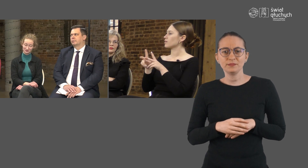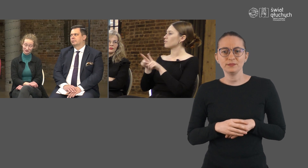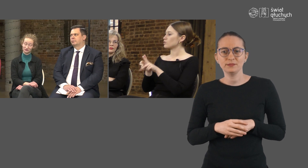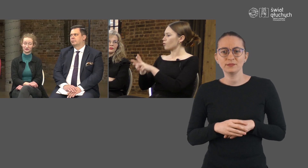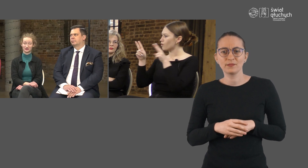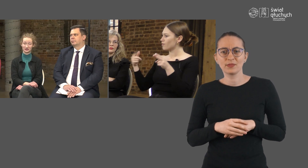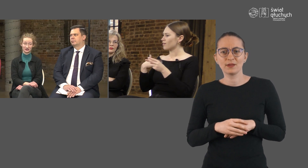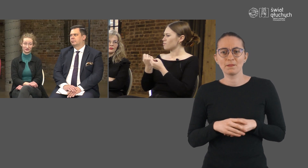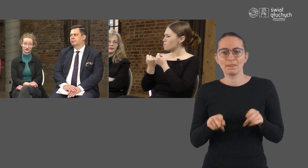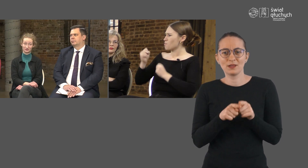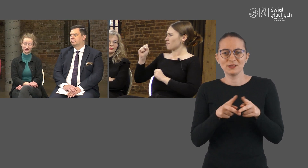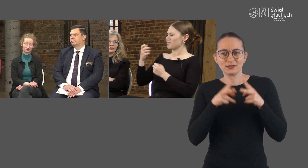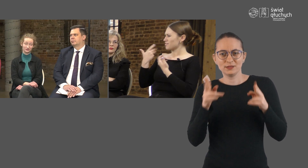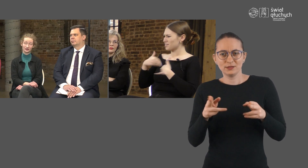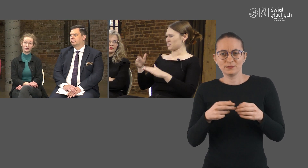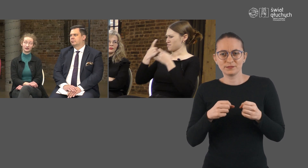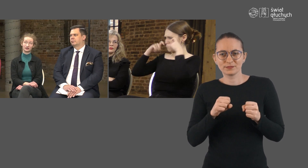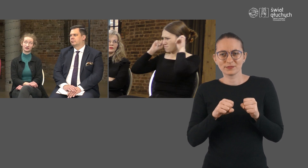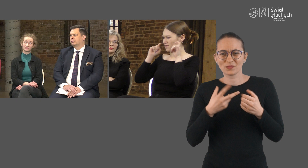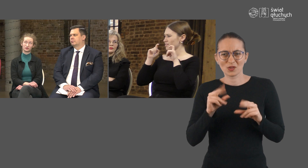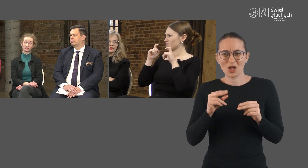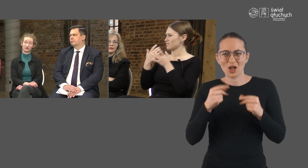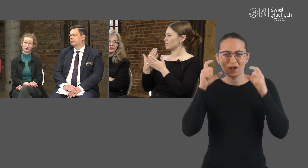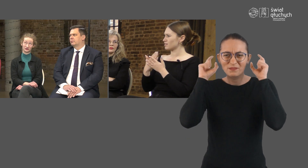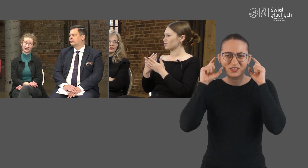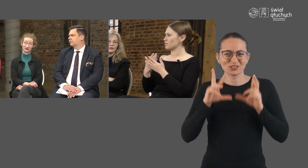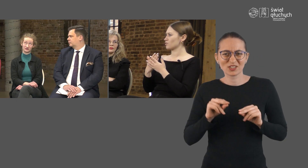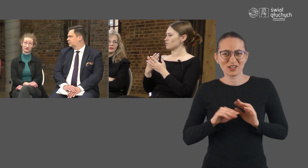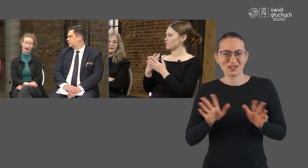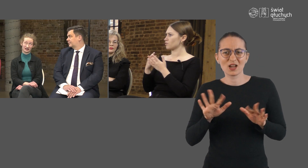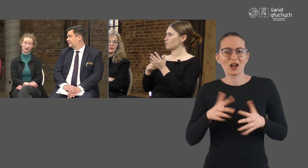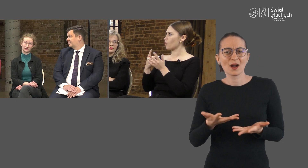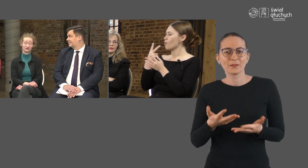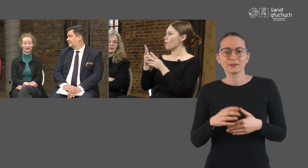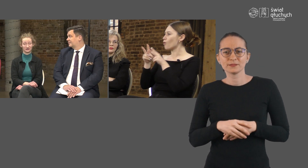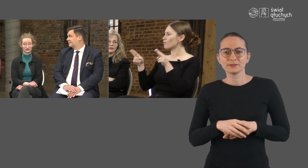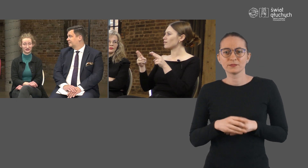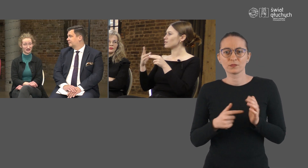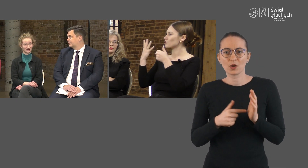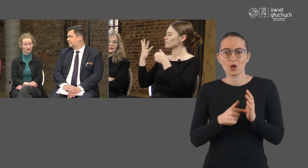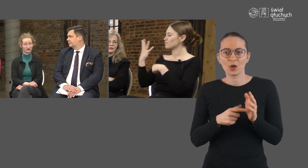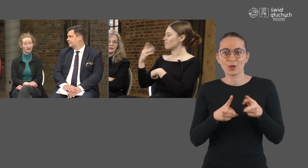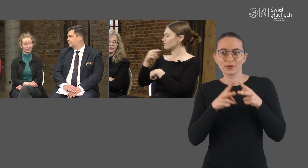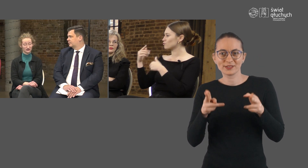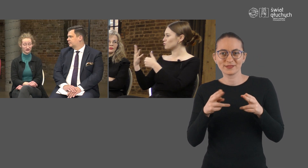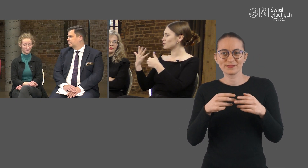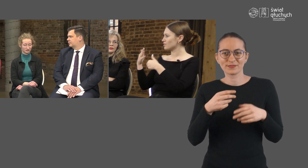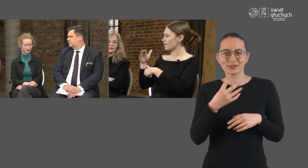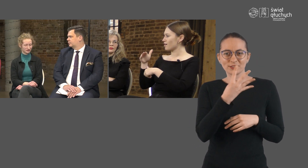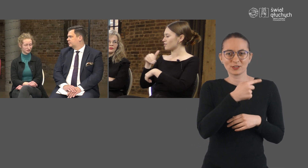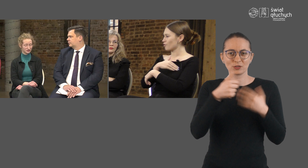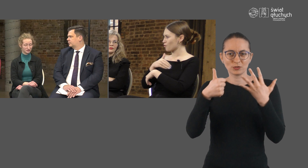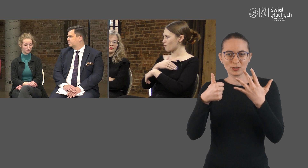czas miałam taki bunt w ogóle, że nie chciałam nosić aparatów, bo trwało to aż 2 lata, chyba od 4. do 6. klasy. Chociaż już